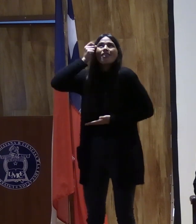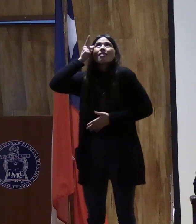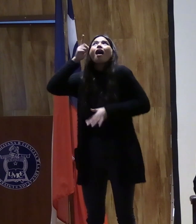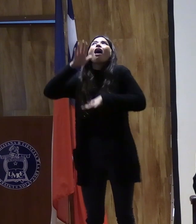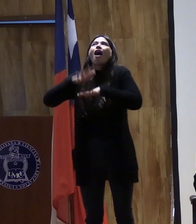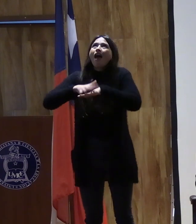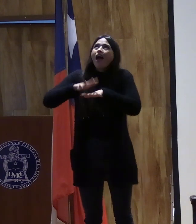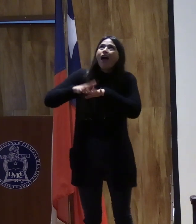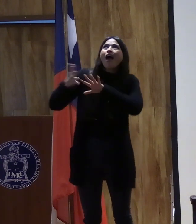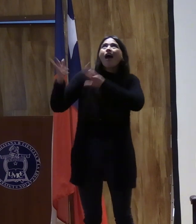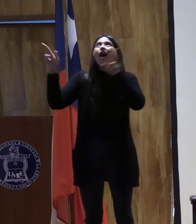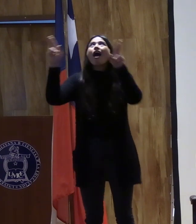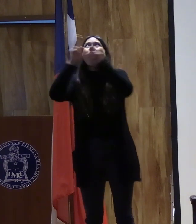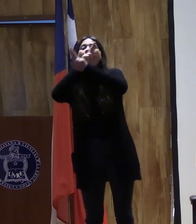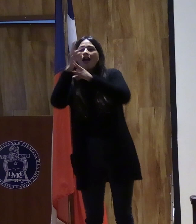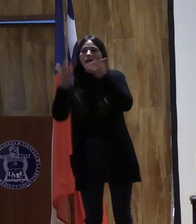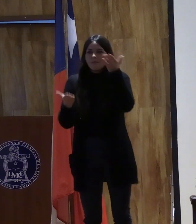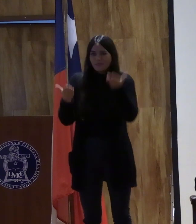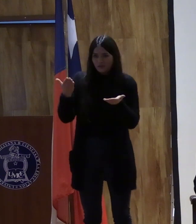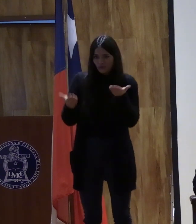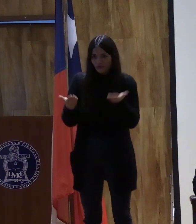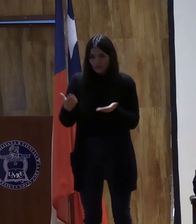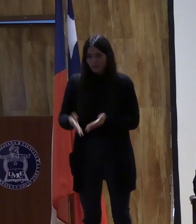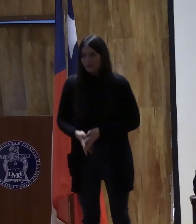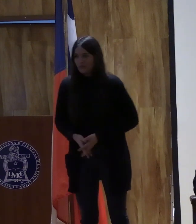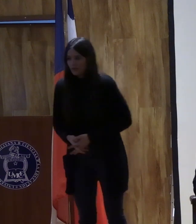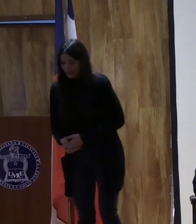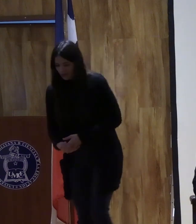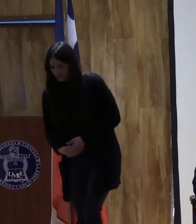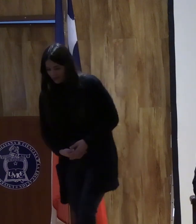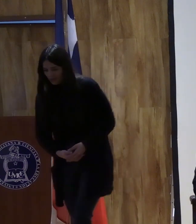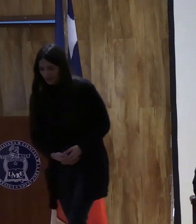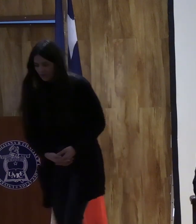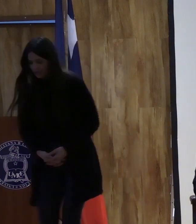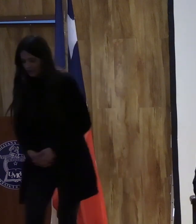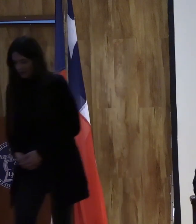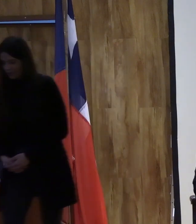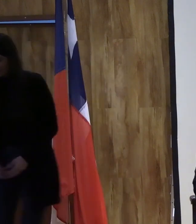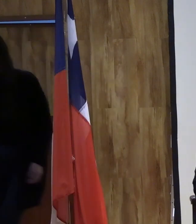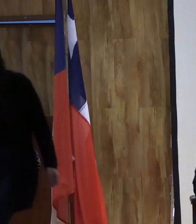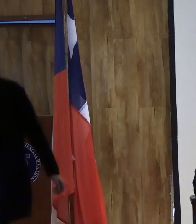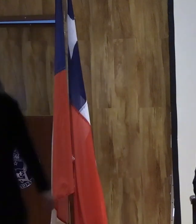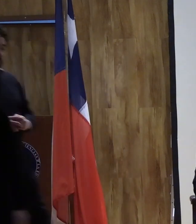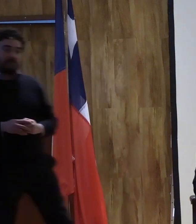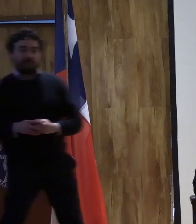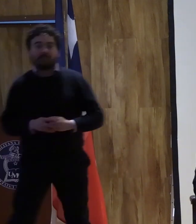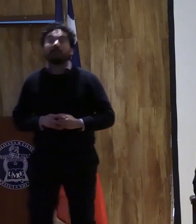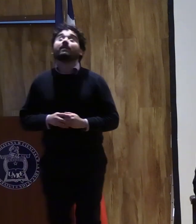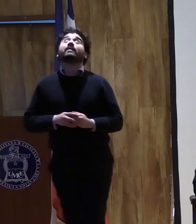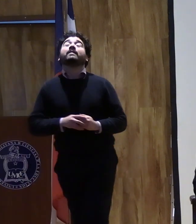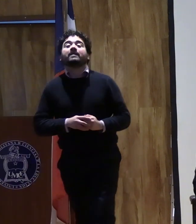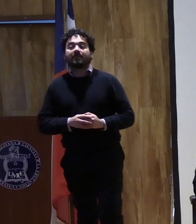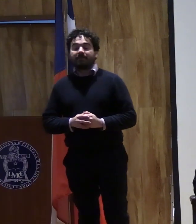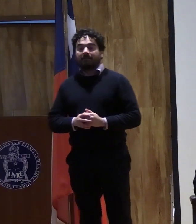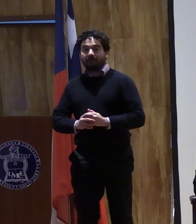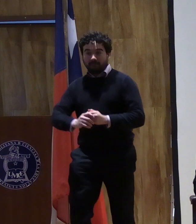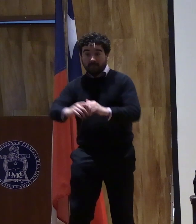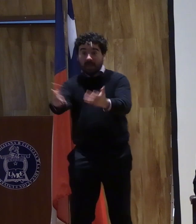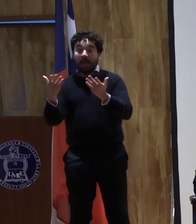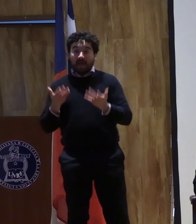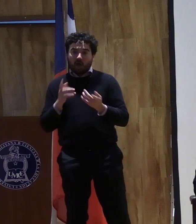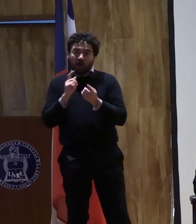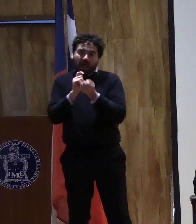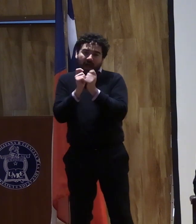Súper, súper. Me voy a pasar a un plano más terrenal, pero y